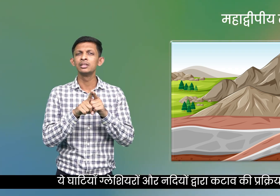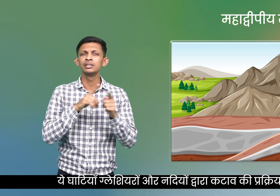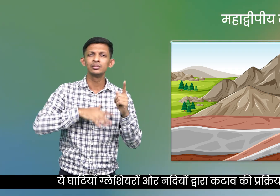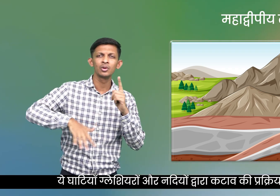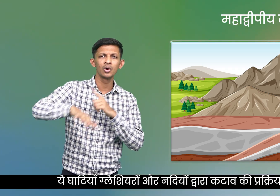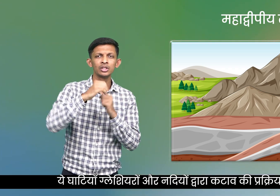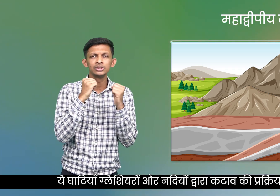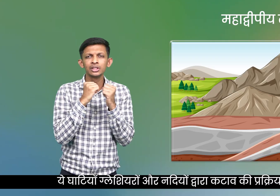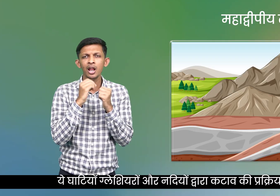बनती हैं।